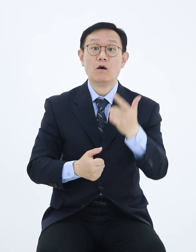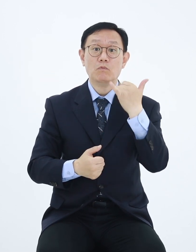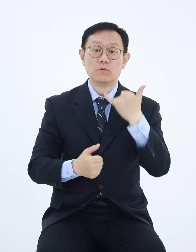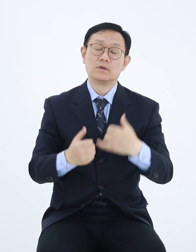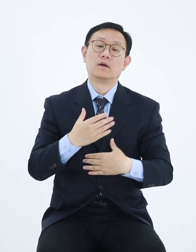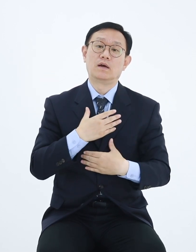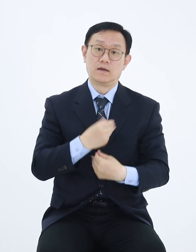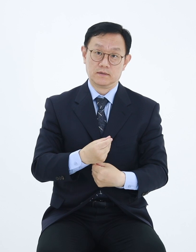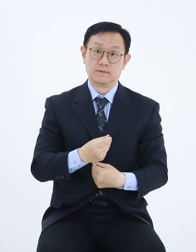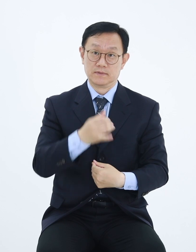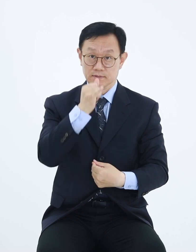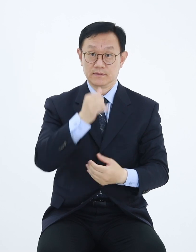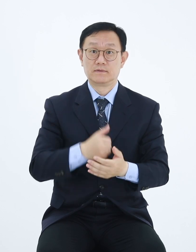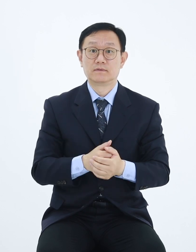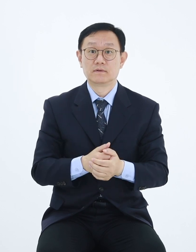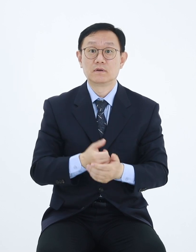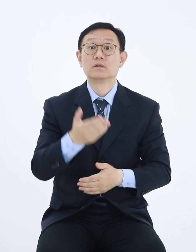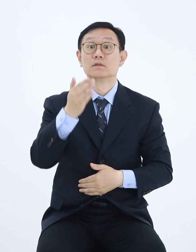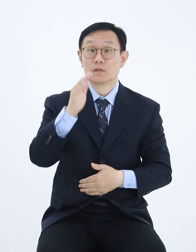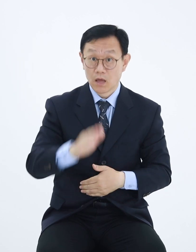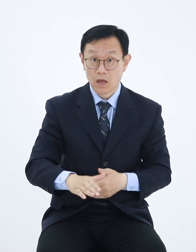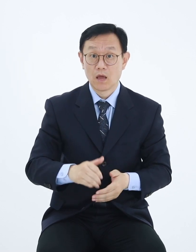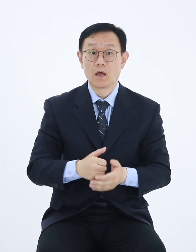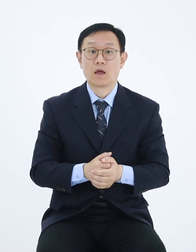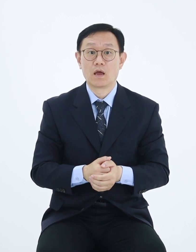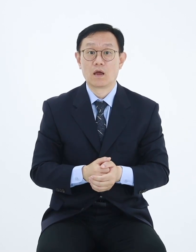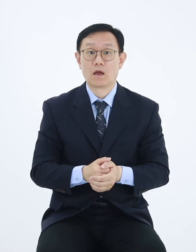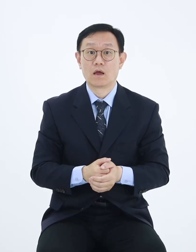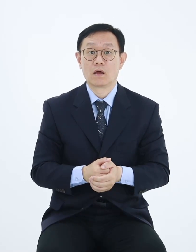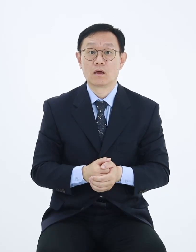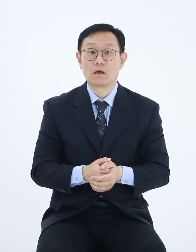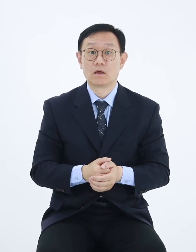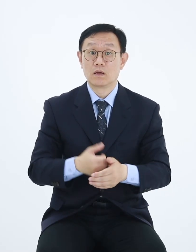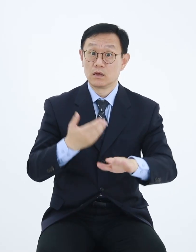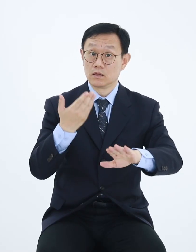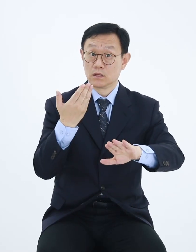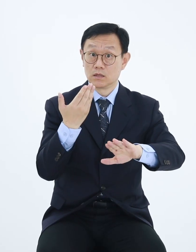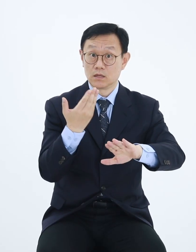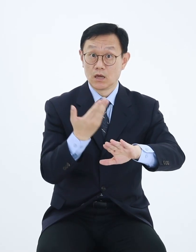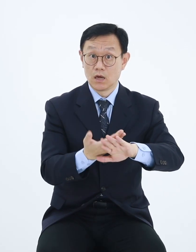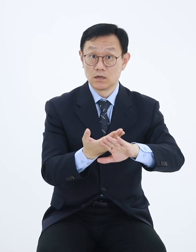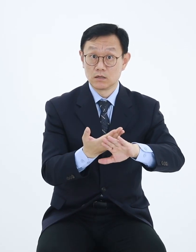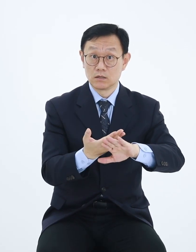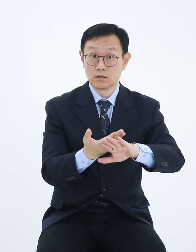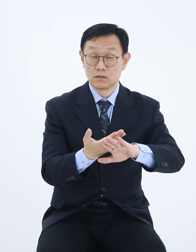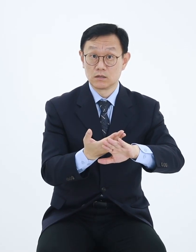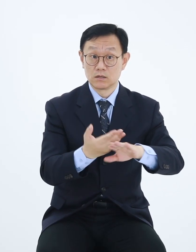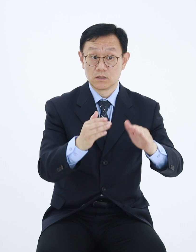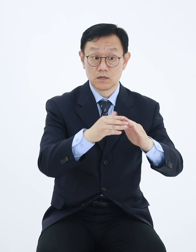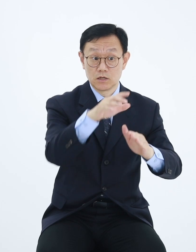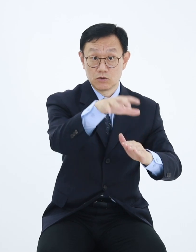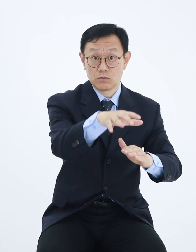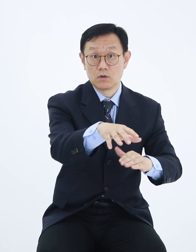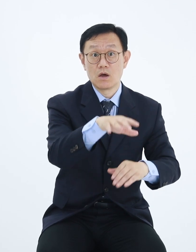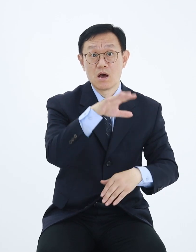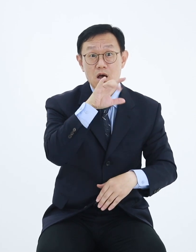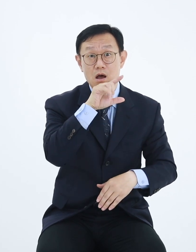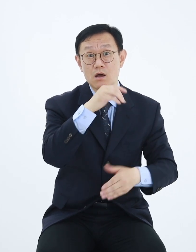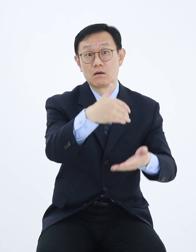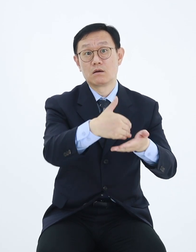있었습니다 그런데 b씨의 또 다른 이웃인 rc가 항의하고 나섰습니다 지붕을